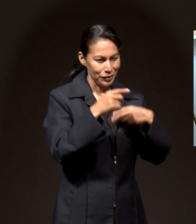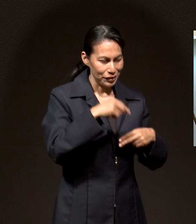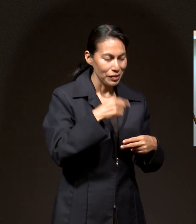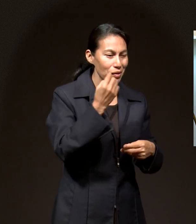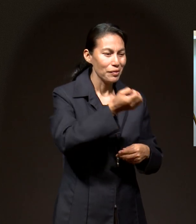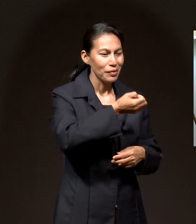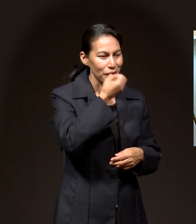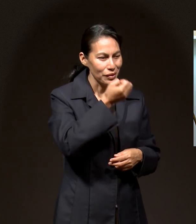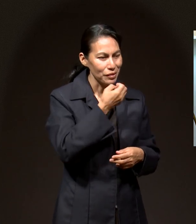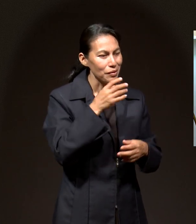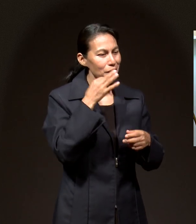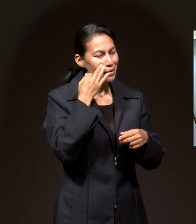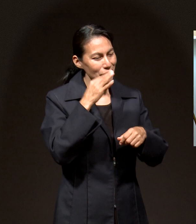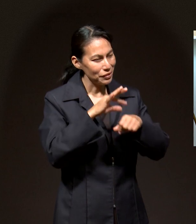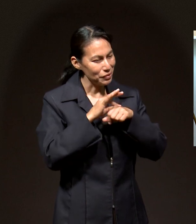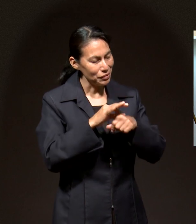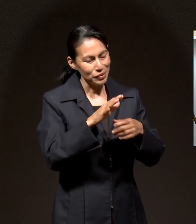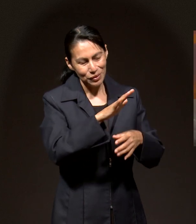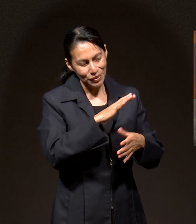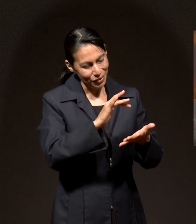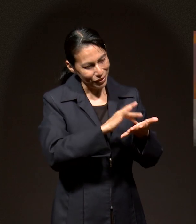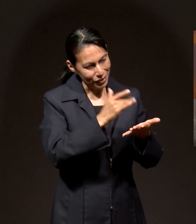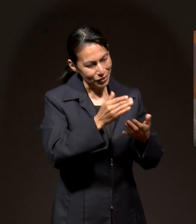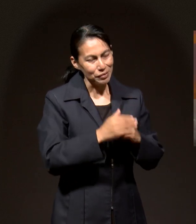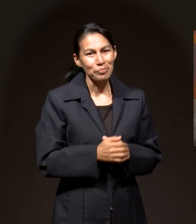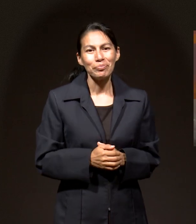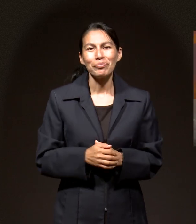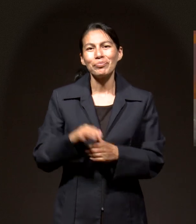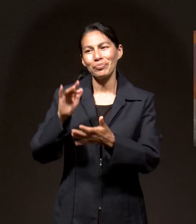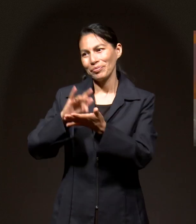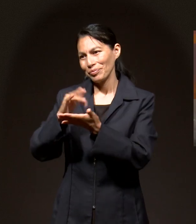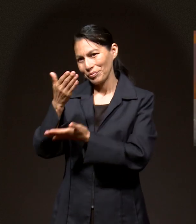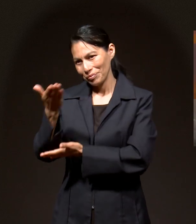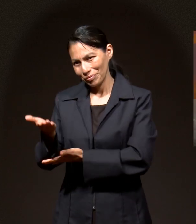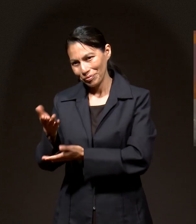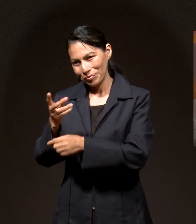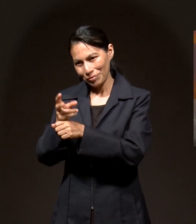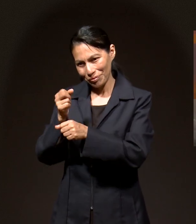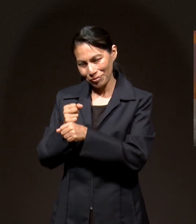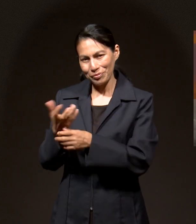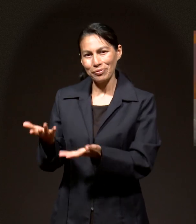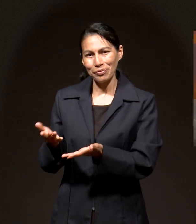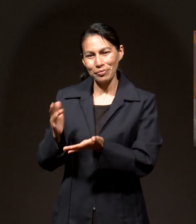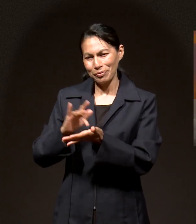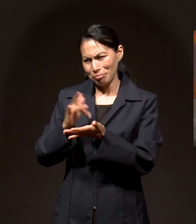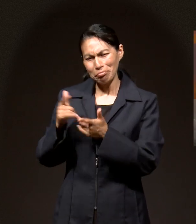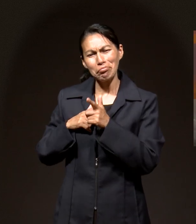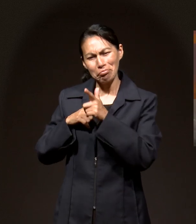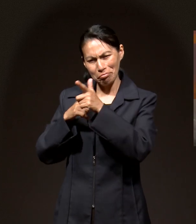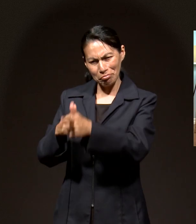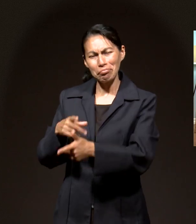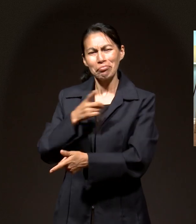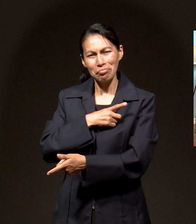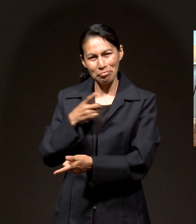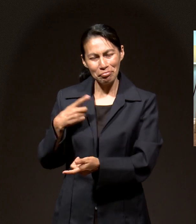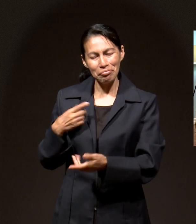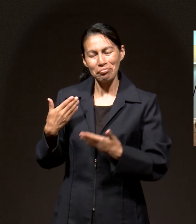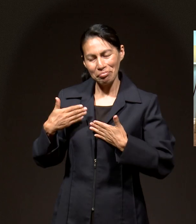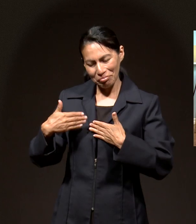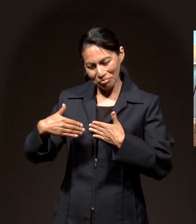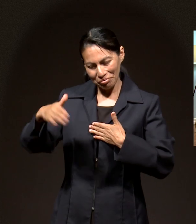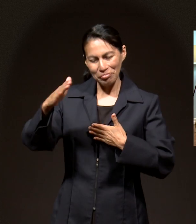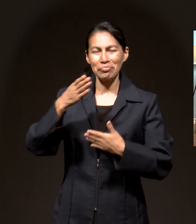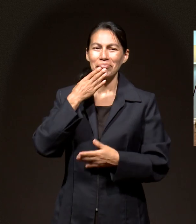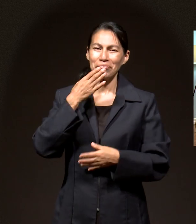oración. Gracias. Por haber venido a este programa. Gracias a Dios, gracias a usted por la invitación y hay que seguir adelante. Tú tienes